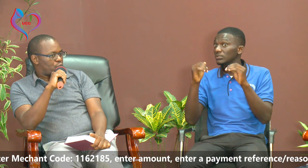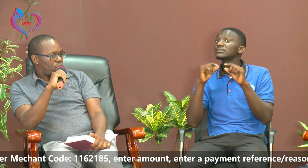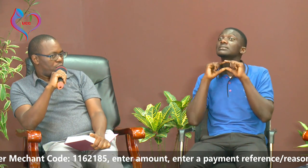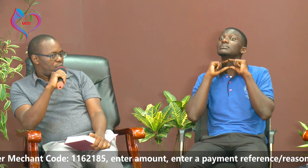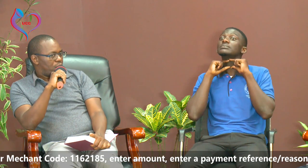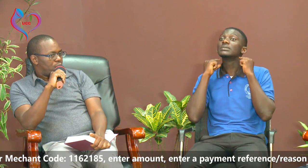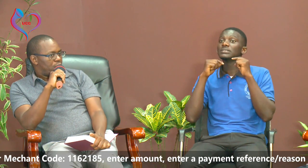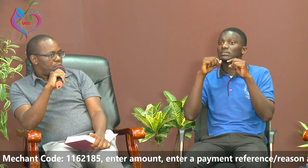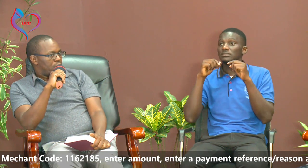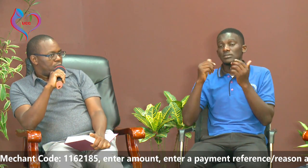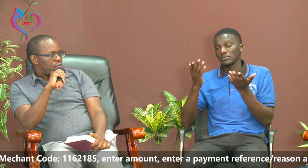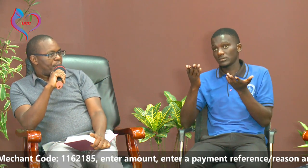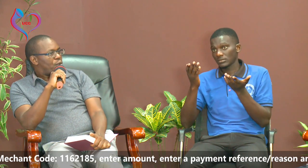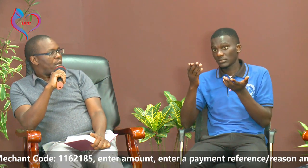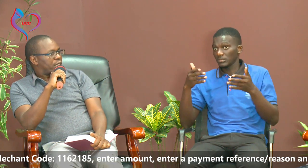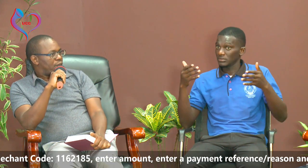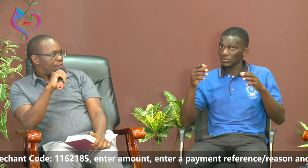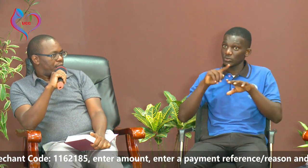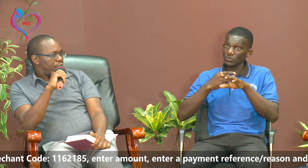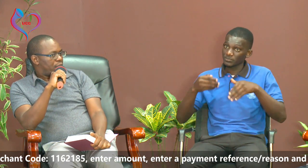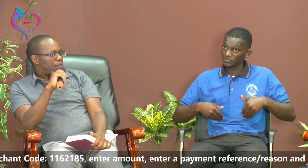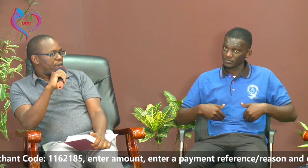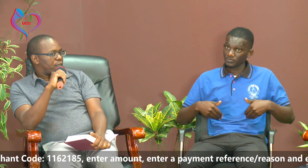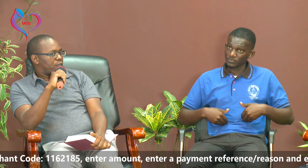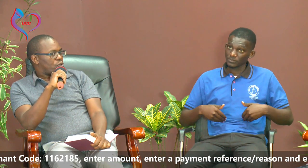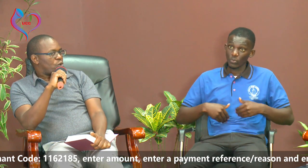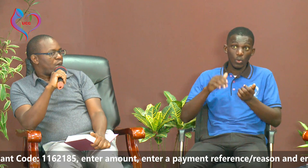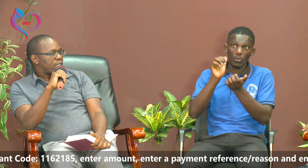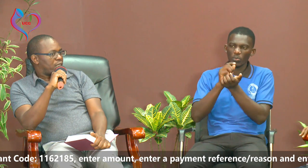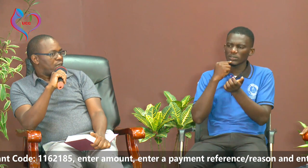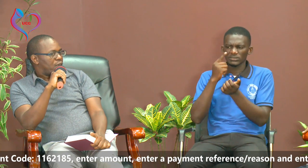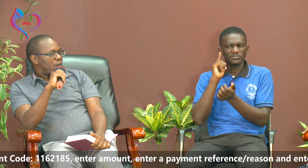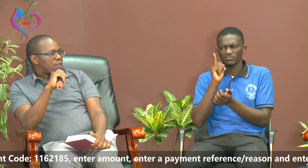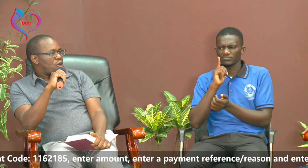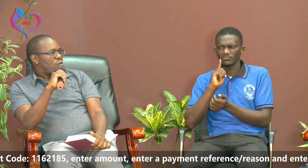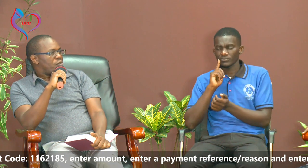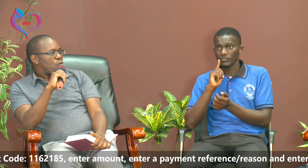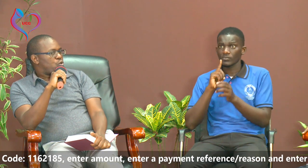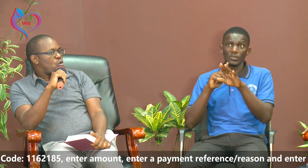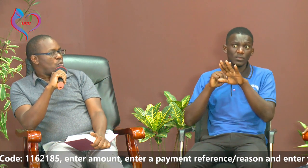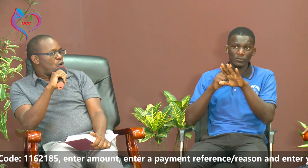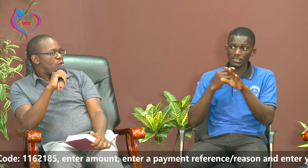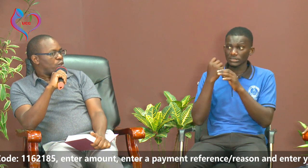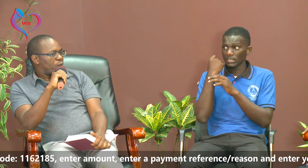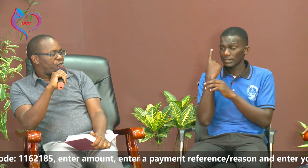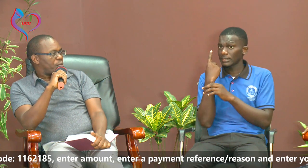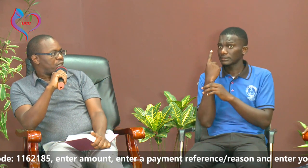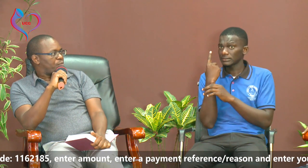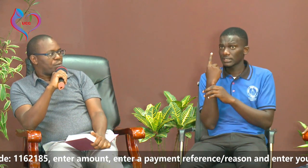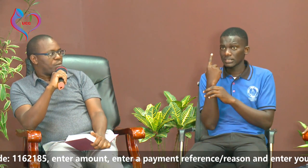muto apola akigaana agamba nti soko kakase ate obukulu obw'omwoyo